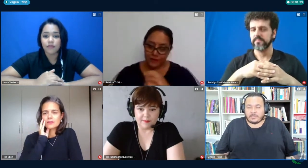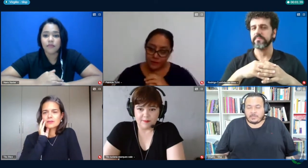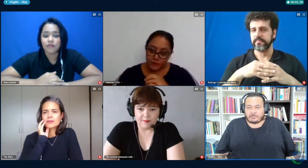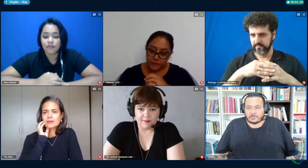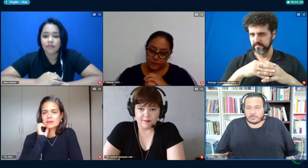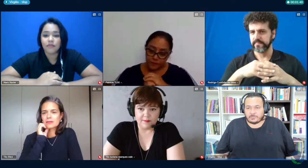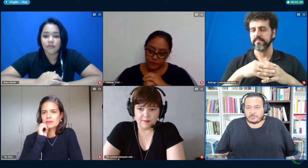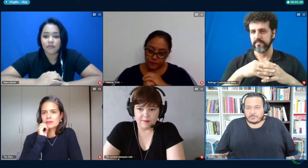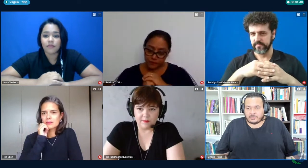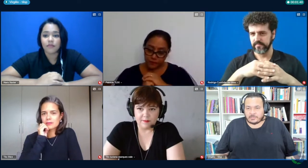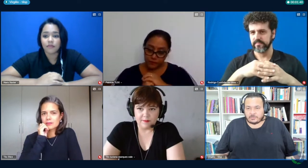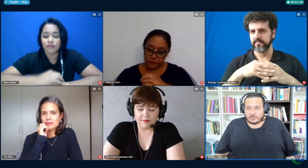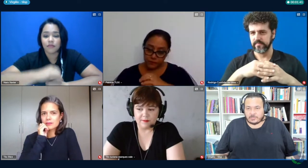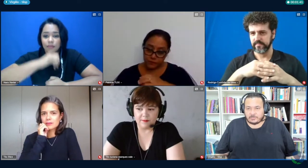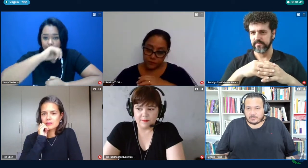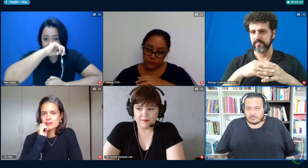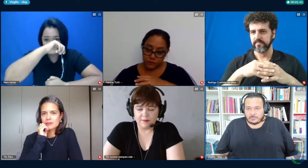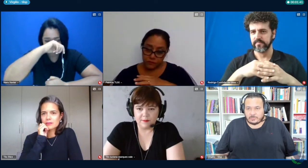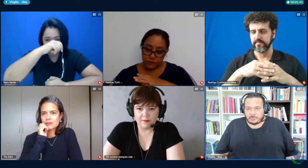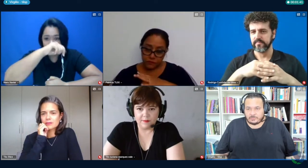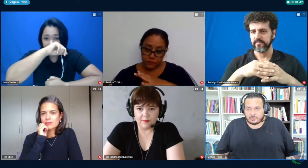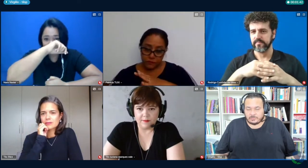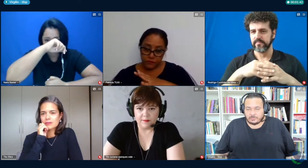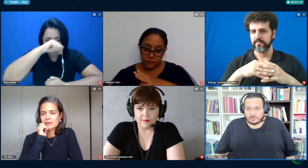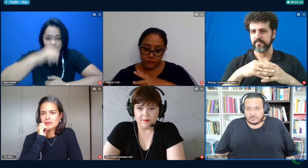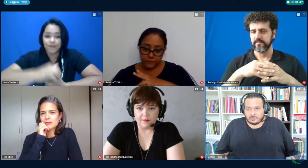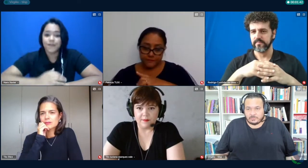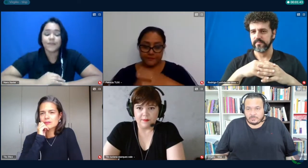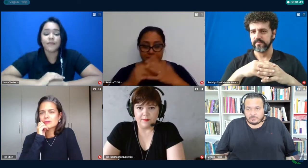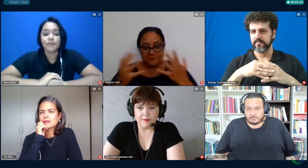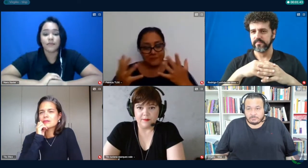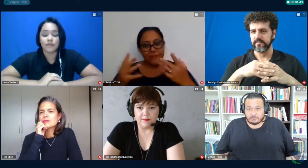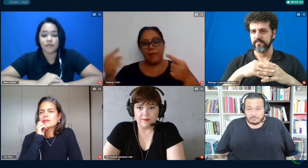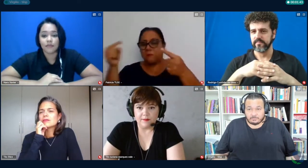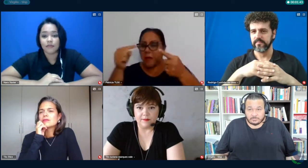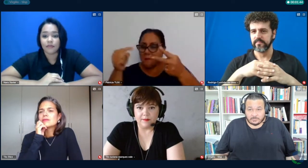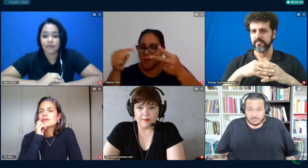para que possamos fazer as organizações